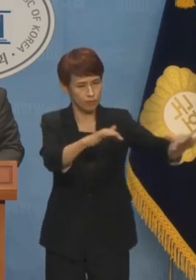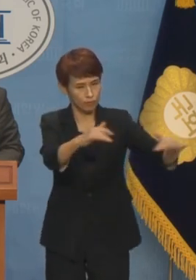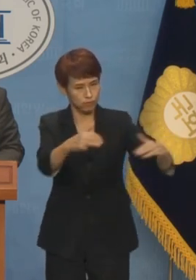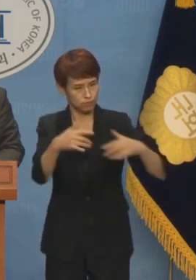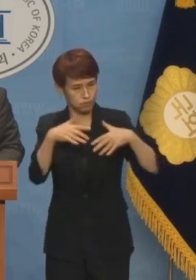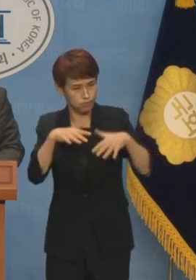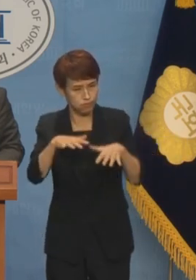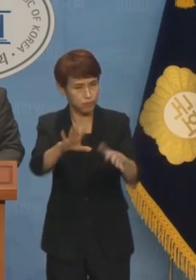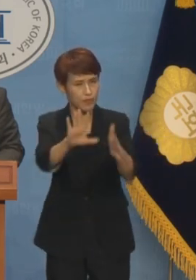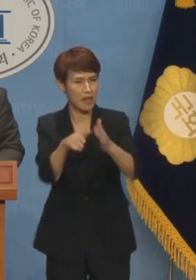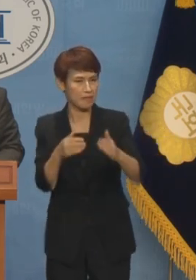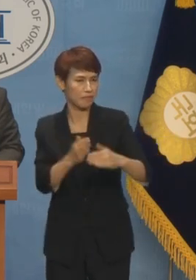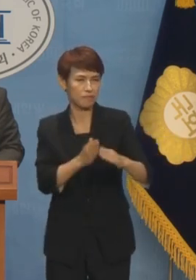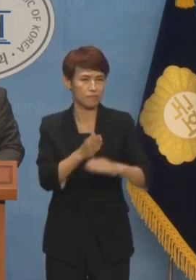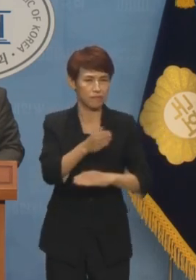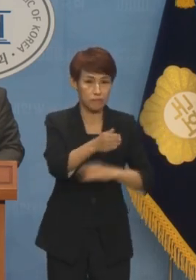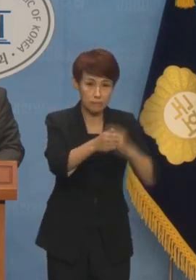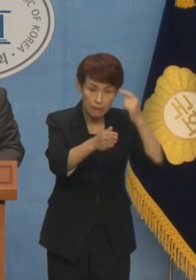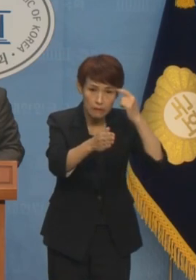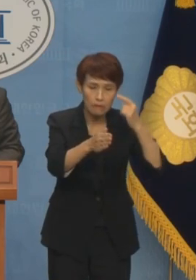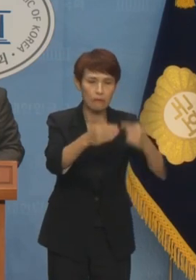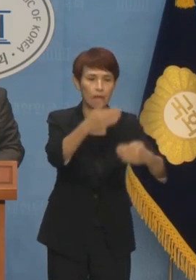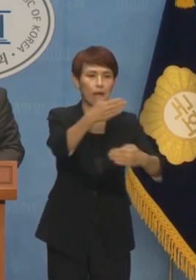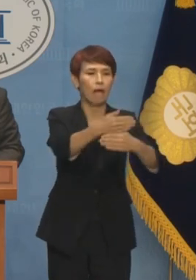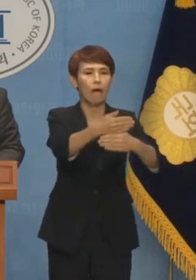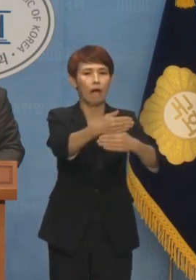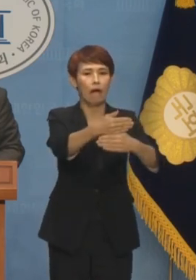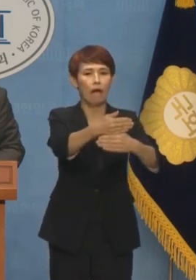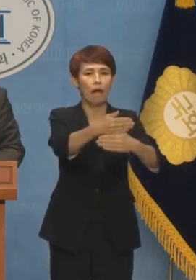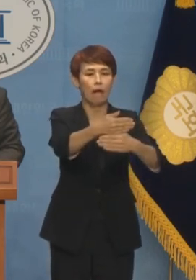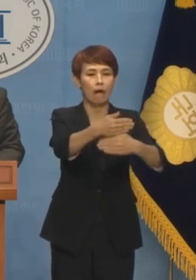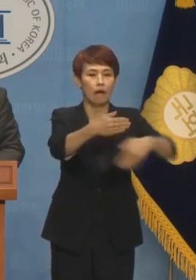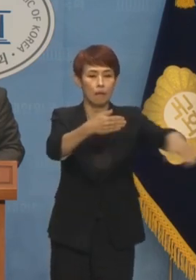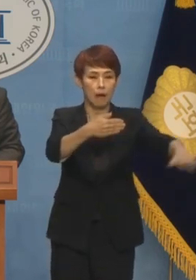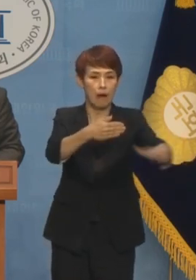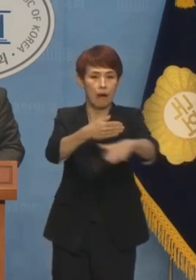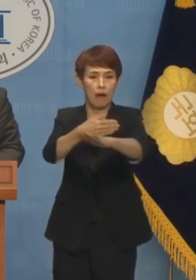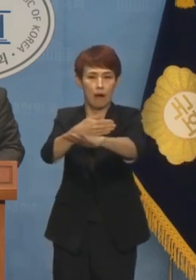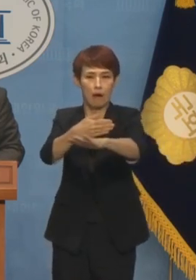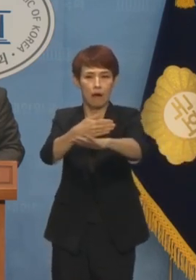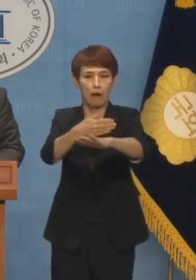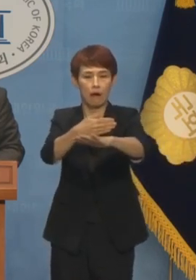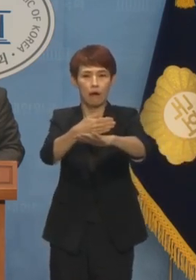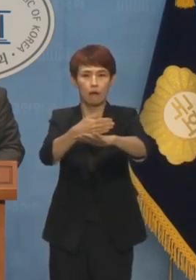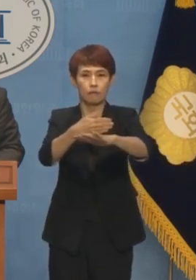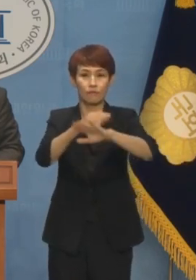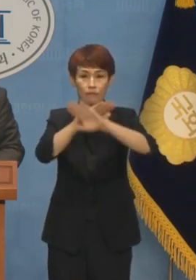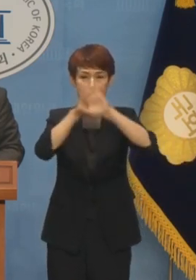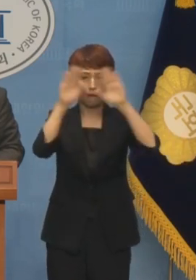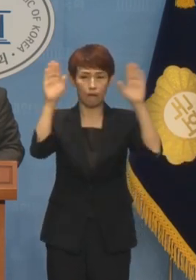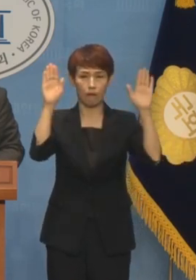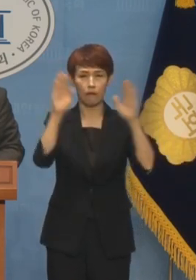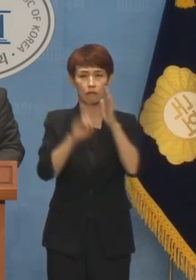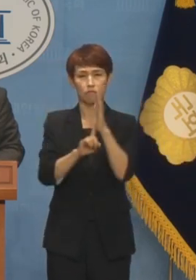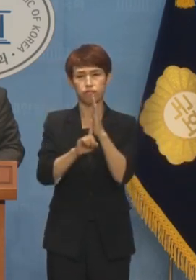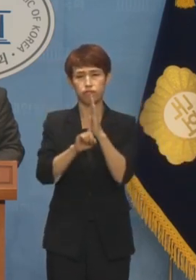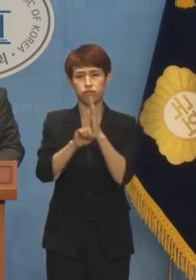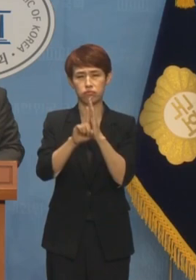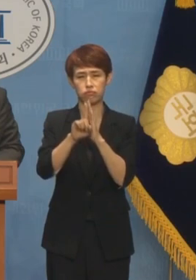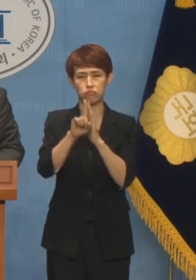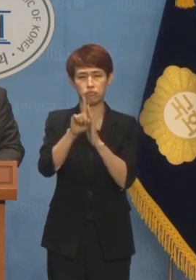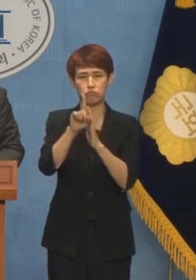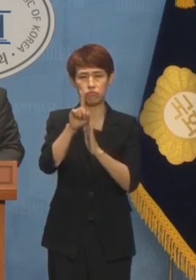했습니다. 하지만 바닷물은 뚝 너머로 오지 않습니다. 낮 시간 동안 염전 내의 온도가 올라갑니다.